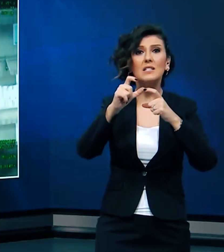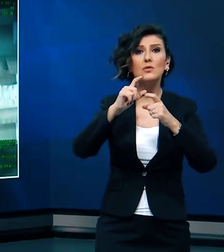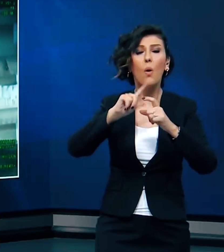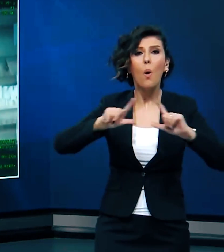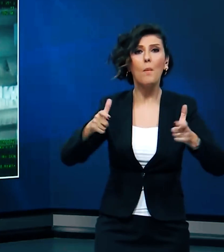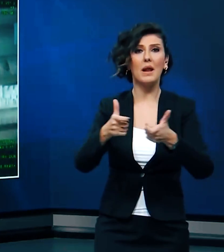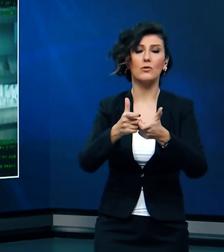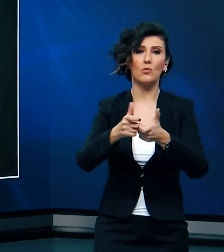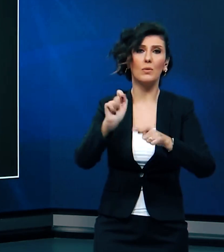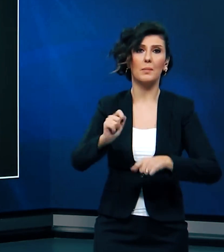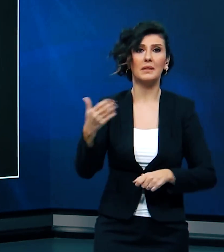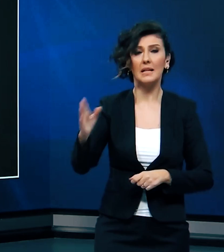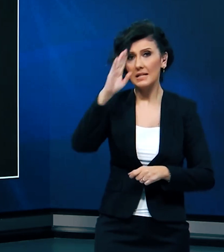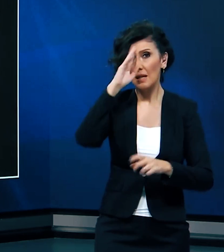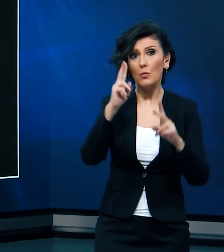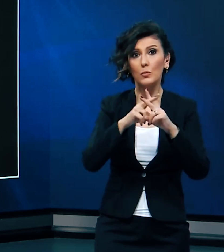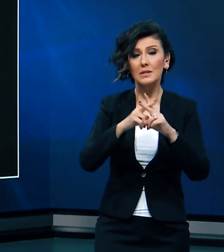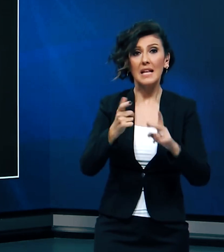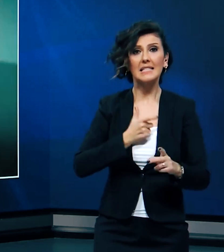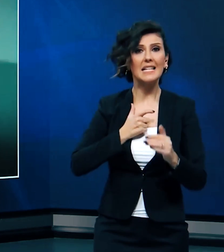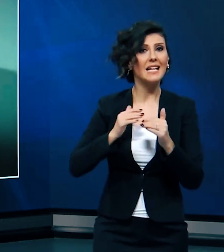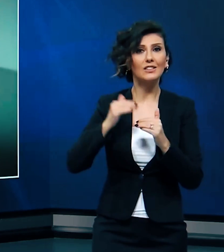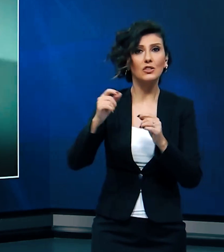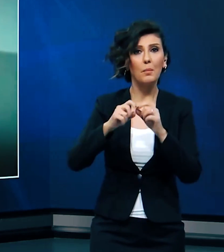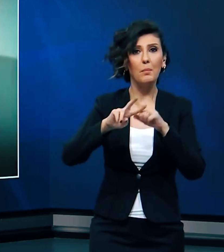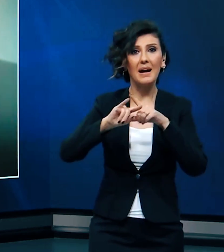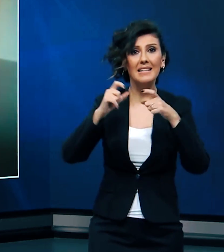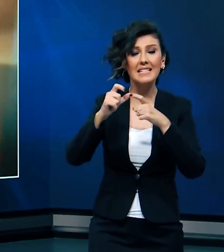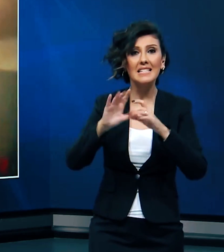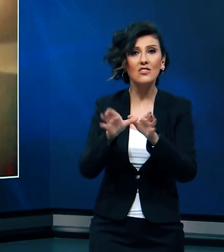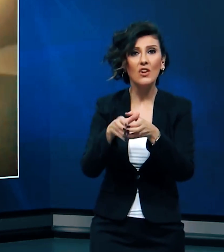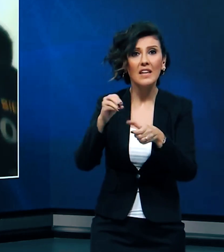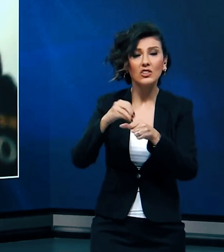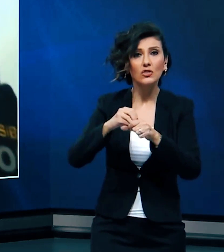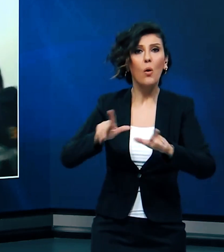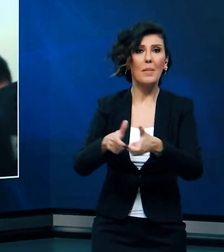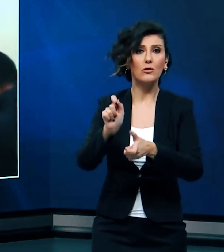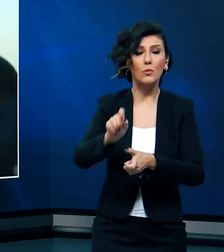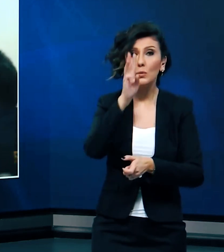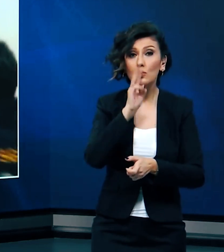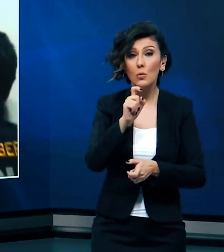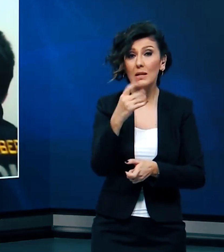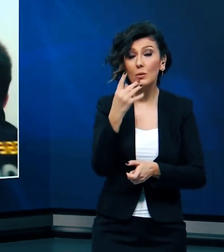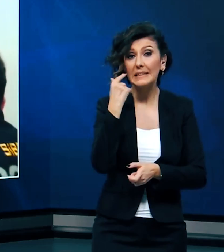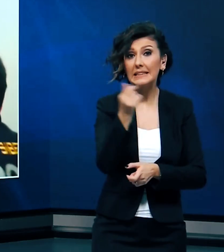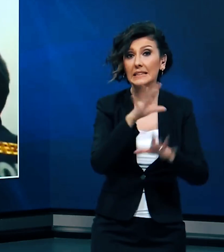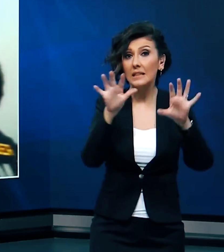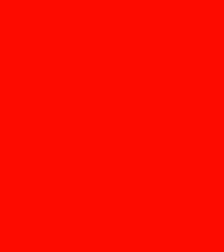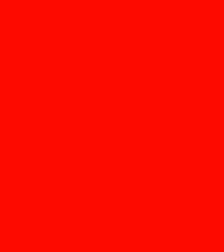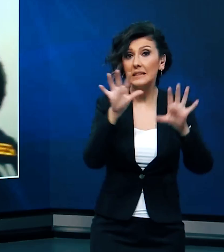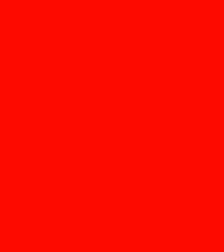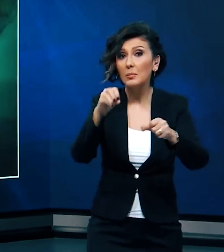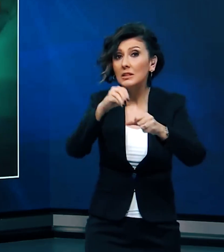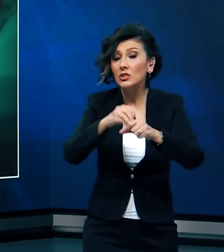atıldı. İstanbul polisi yasa dışı bahis çetesine yönelik operasyon düzenledi. 394 kişinin yakalanması